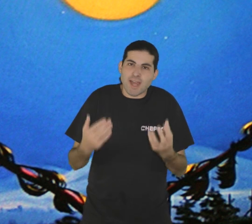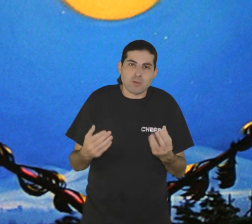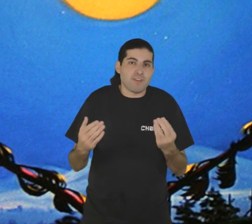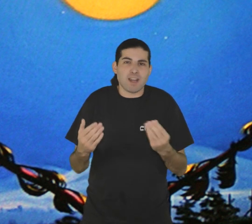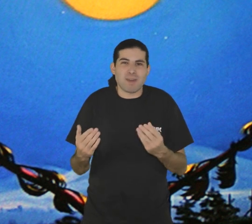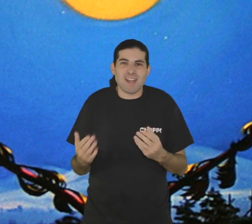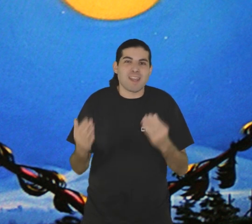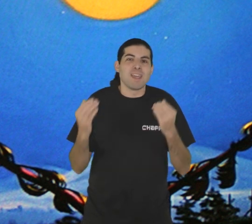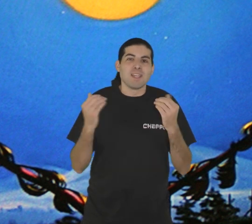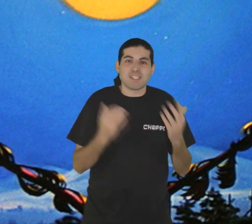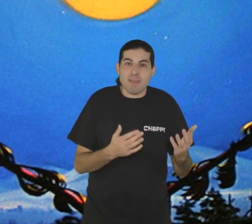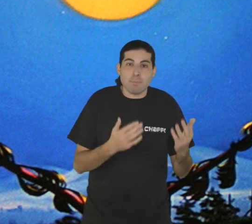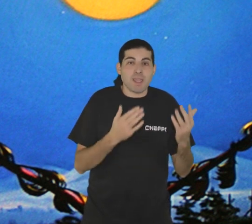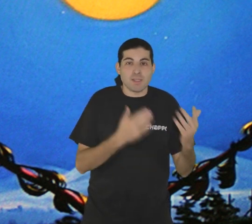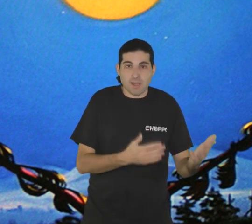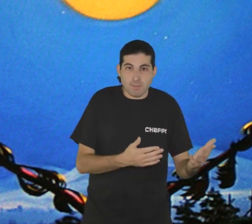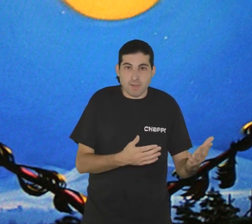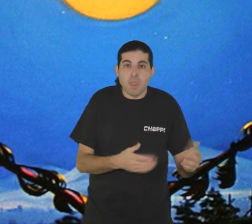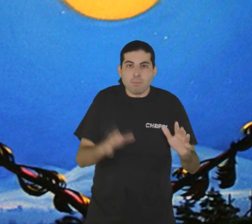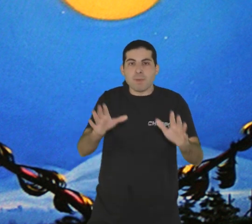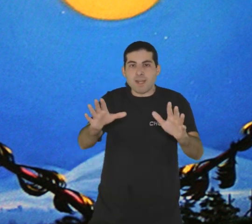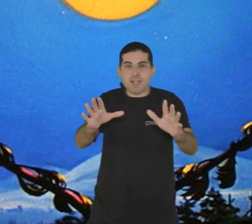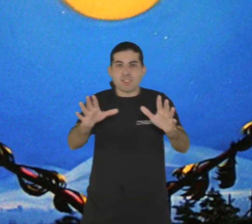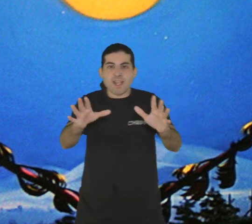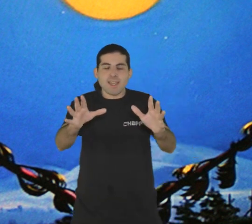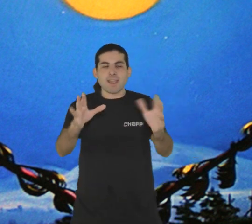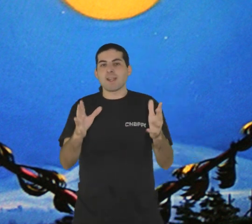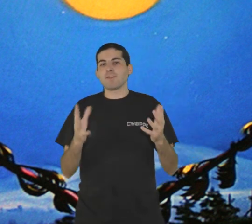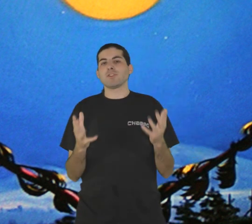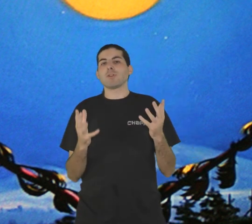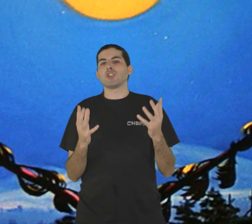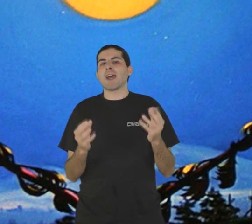avrei cercato di farla parlare sempre in rima. Poi per carità ci